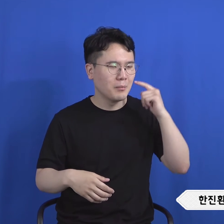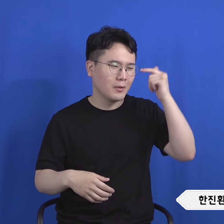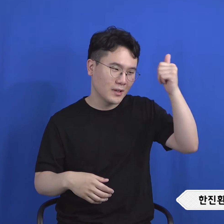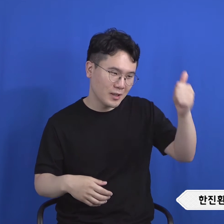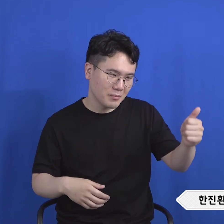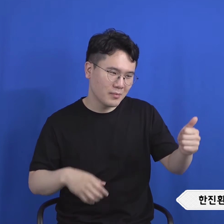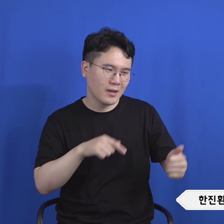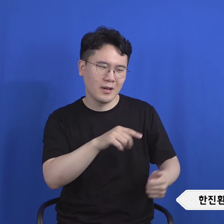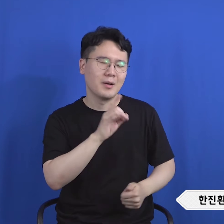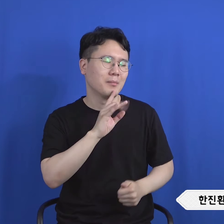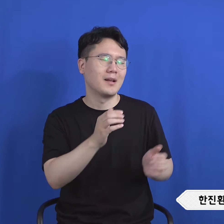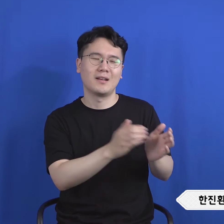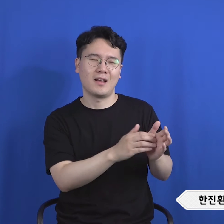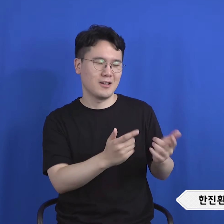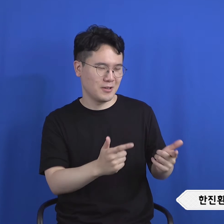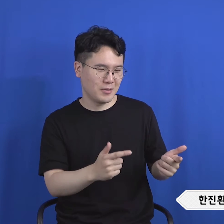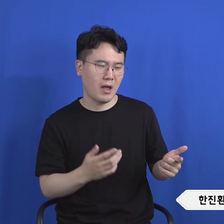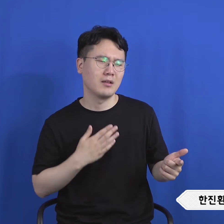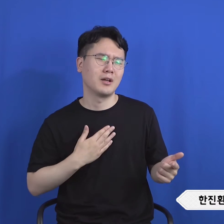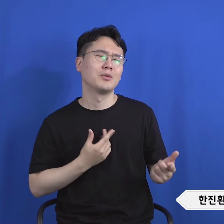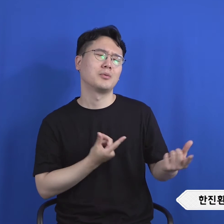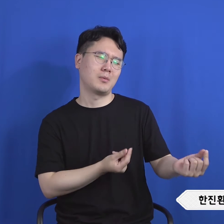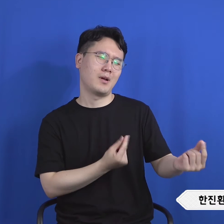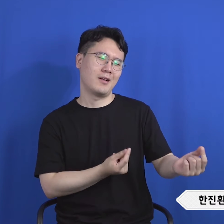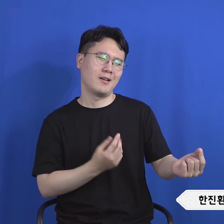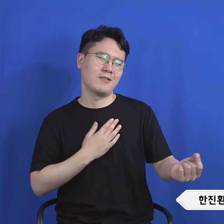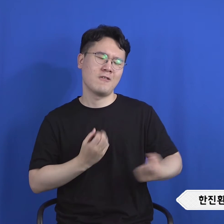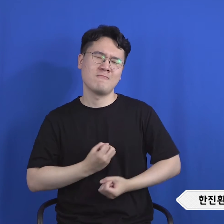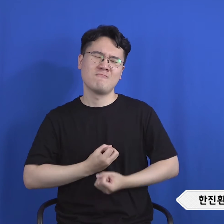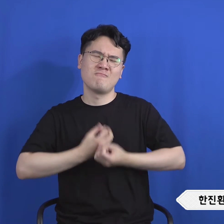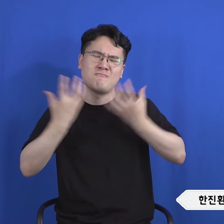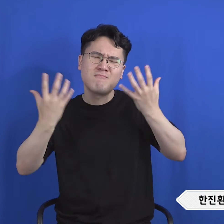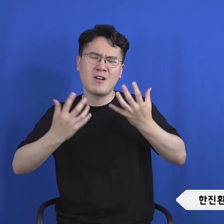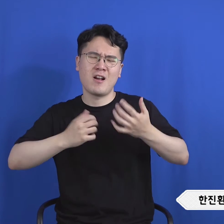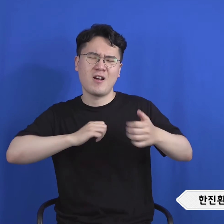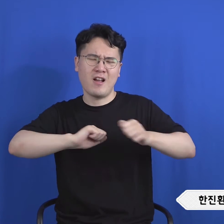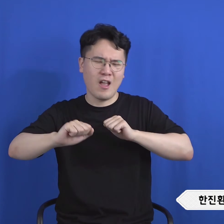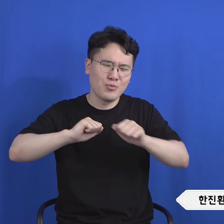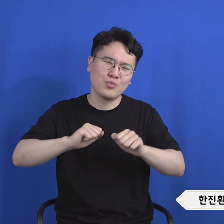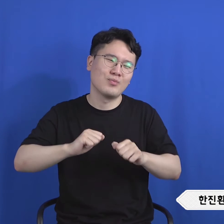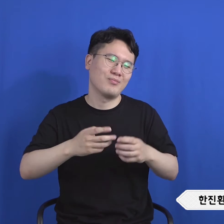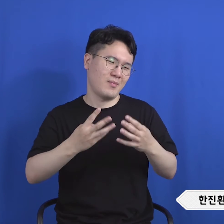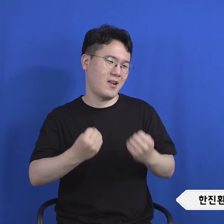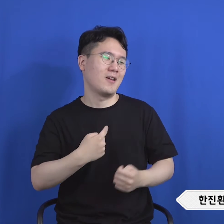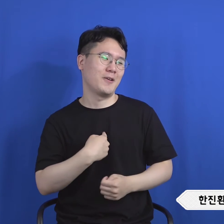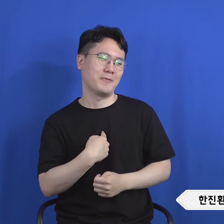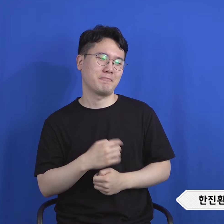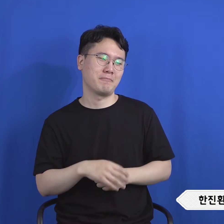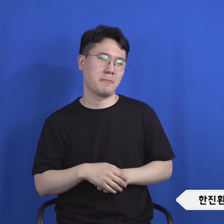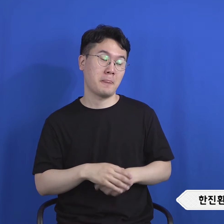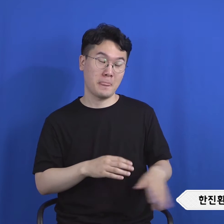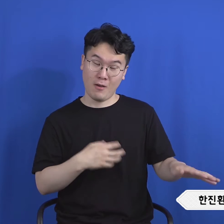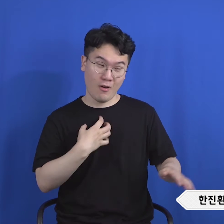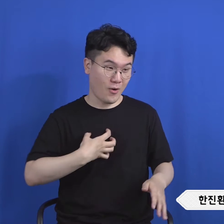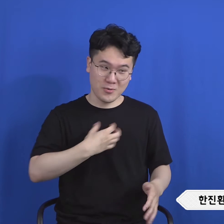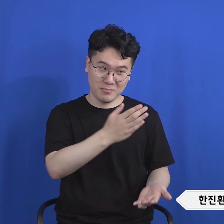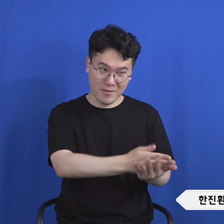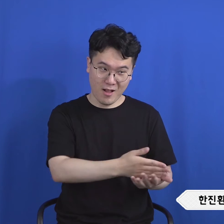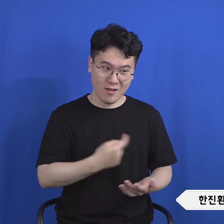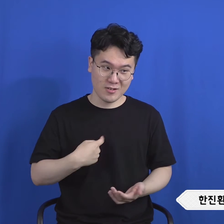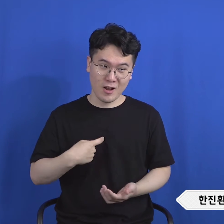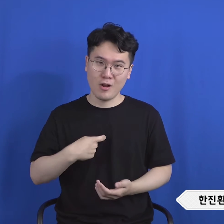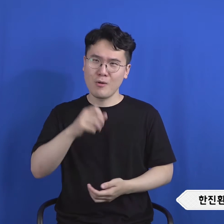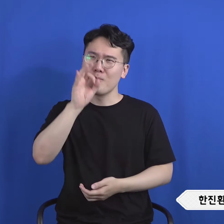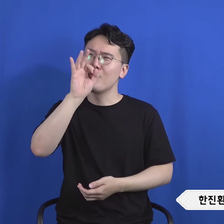목사님만 그러는 거 아닙니다. 저도 구멍 냈습니다. 어떤 집사님은 목사님 걱정 마세요, 저는 구멍을 3개나